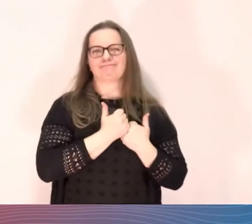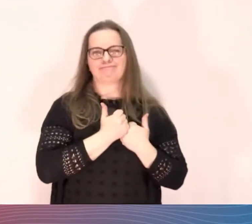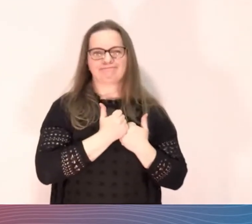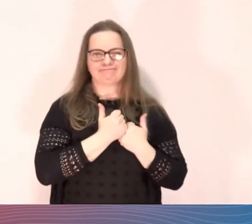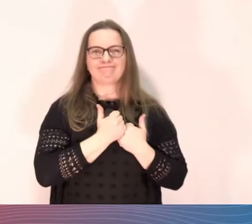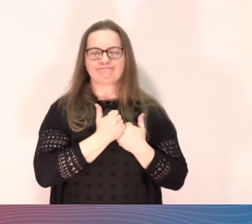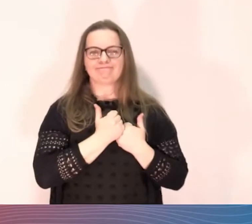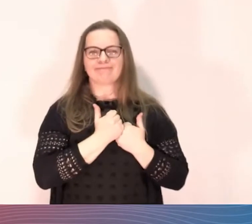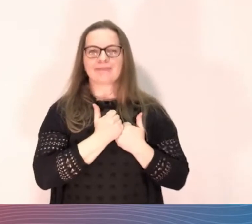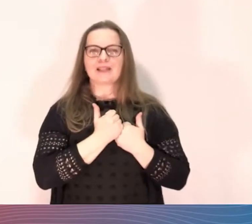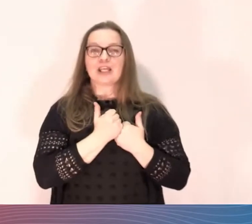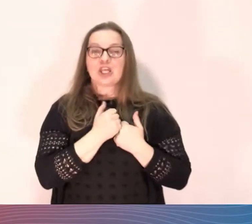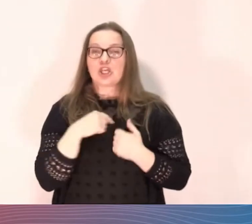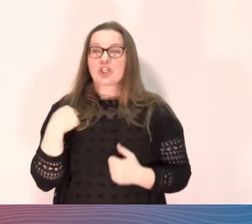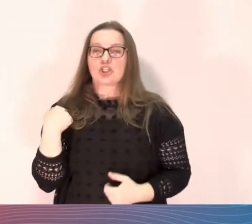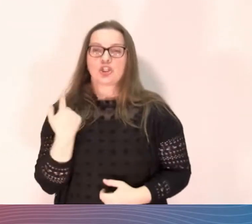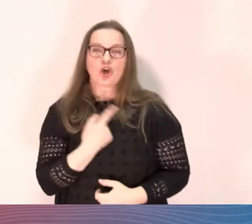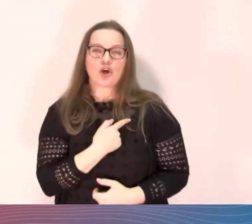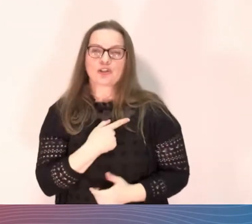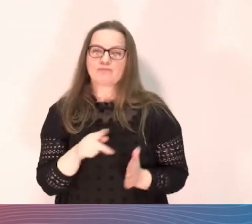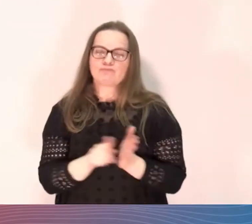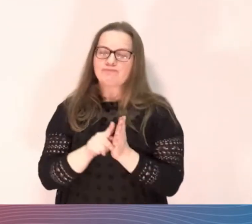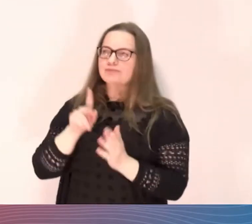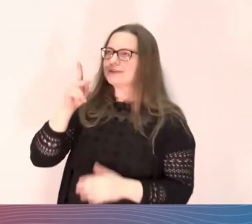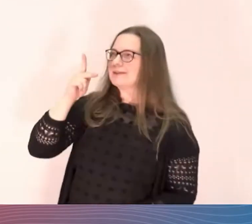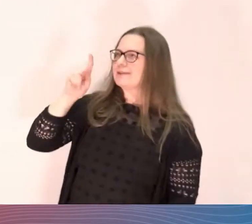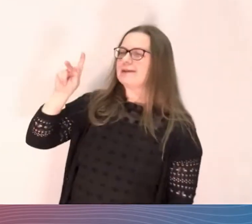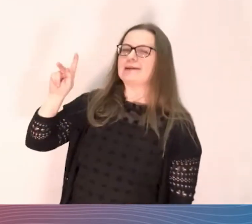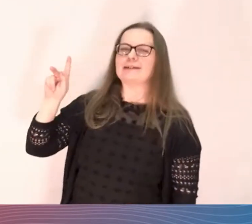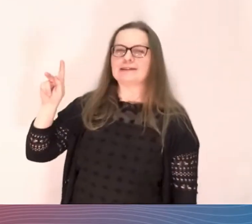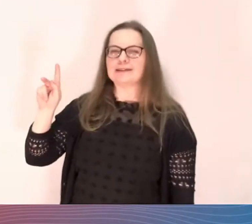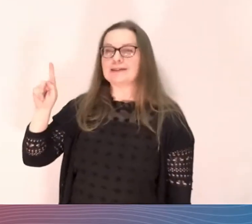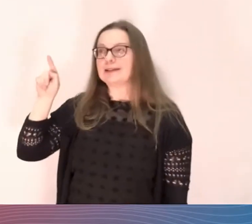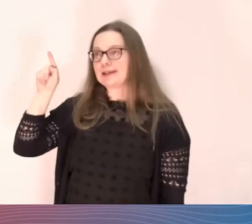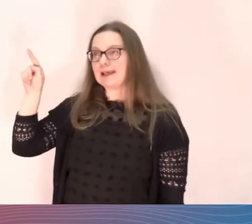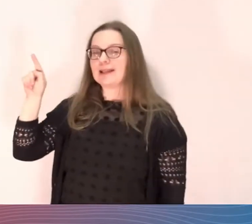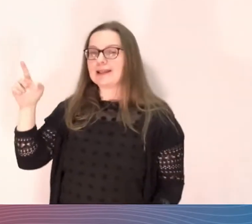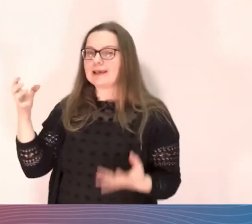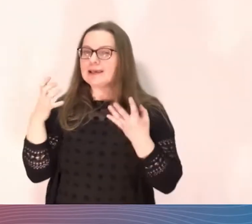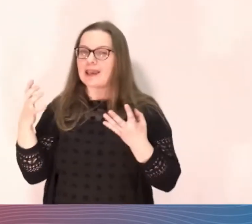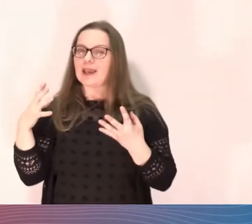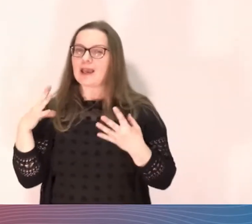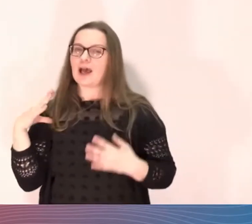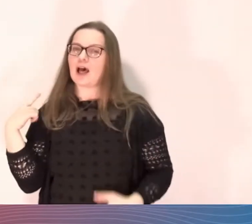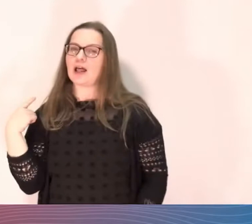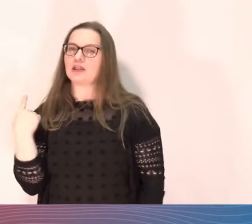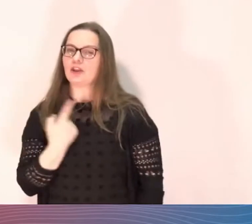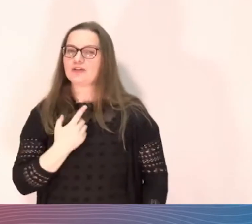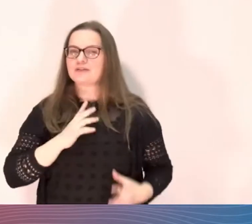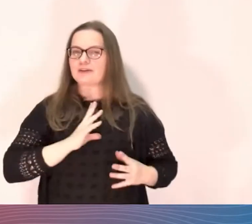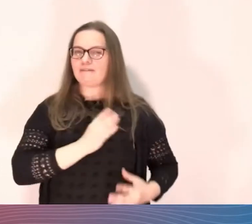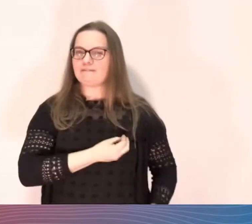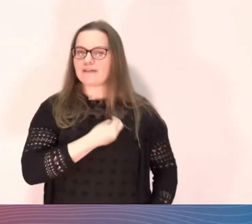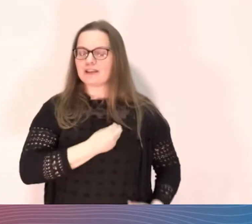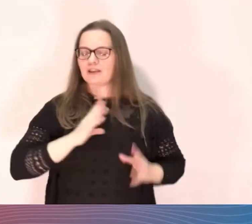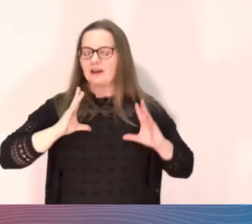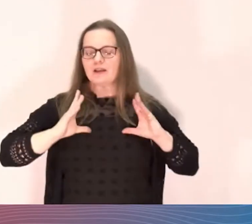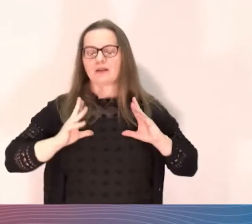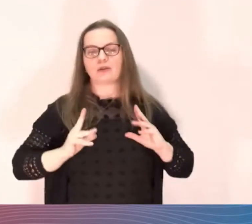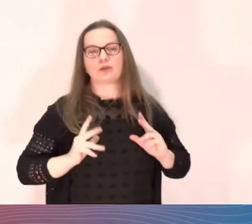Nós somos Ele. Ele quer tomar posse totalmente de nós. Até que todo o nosso ser